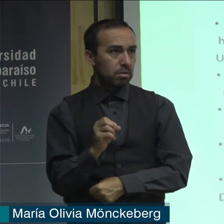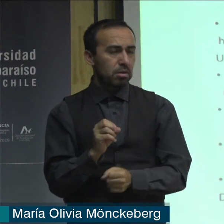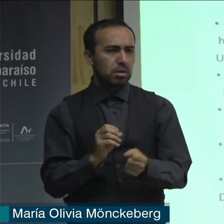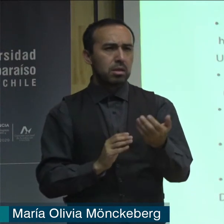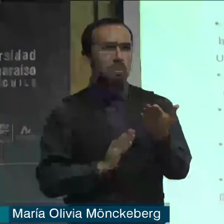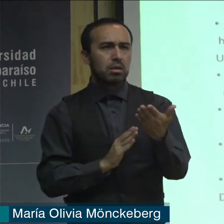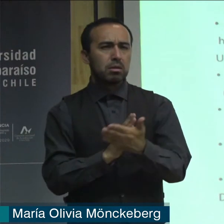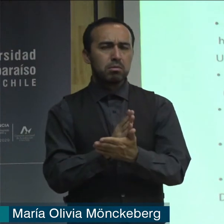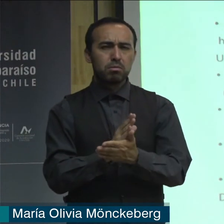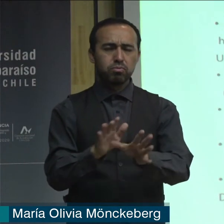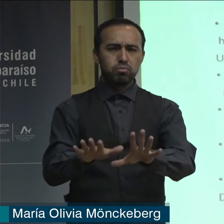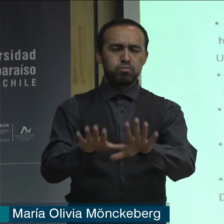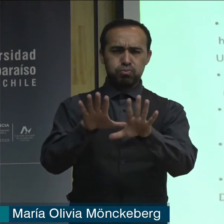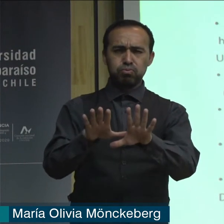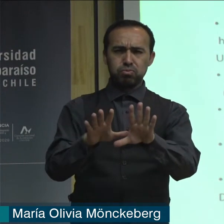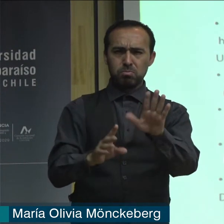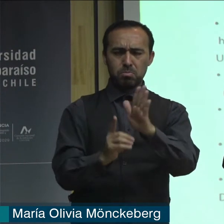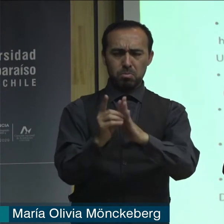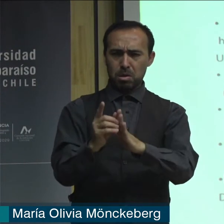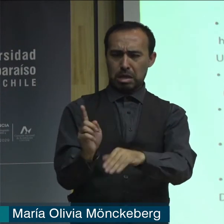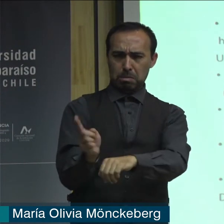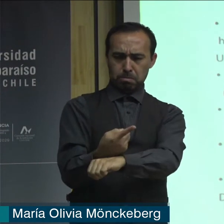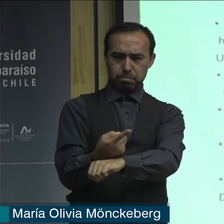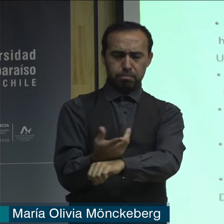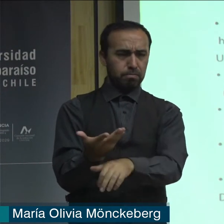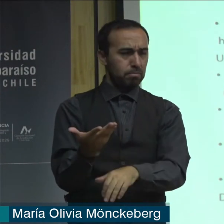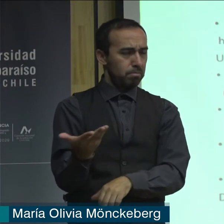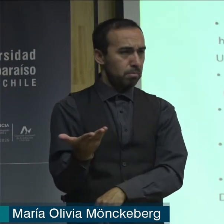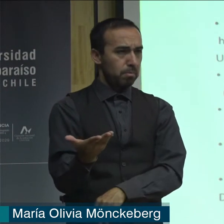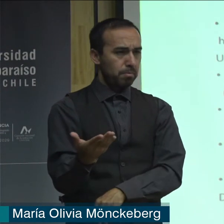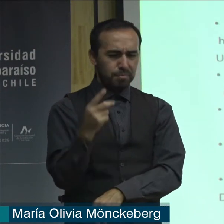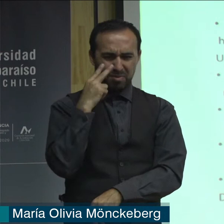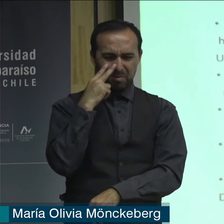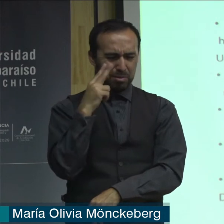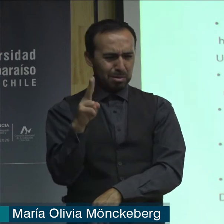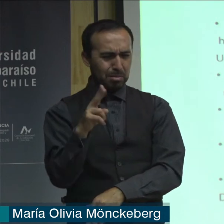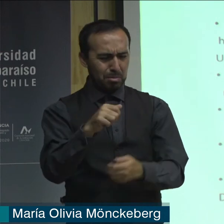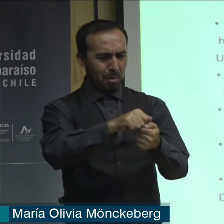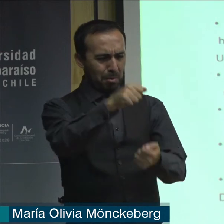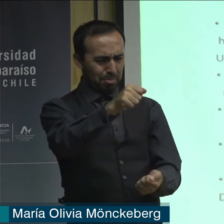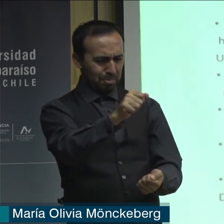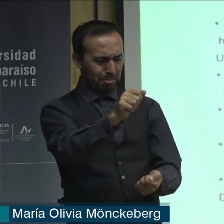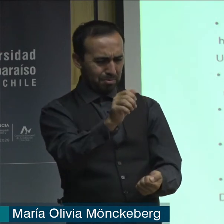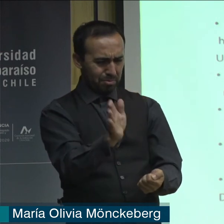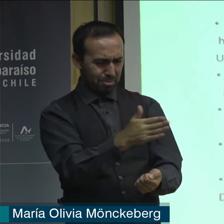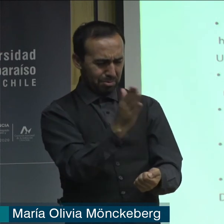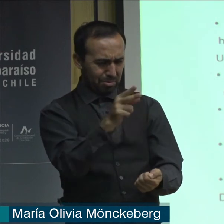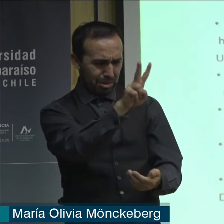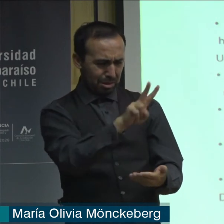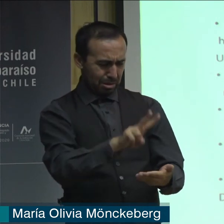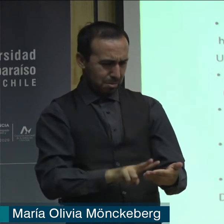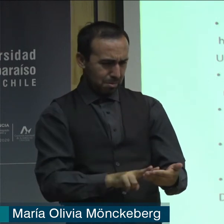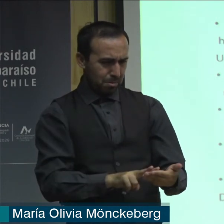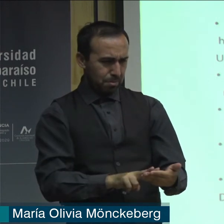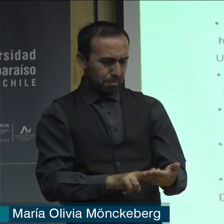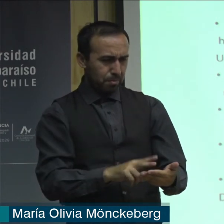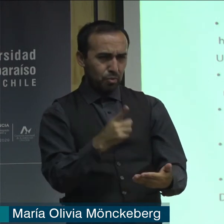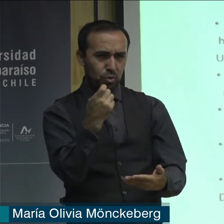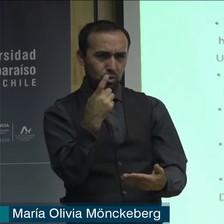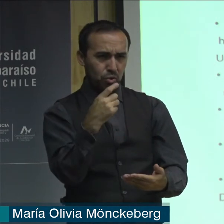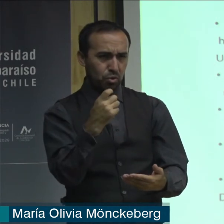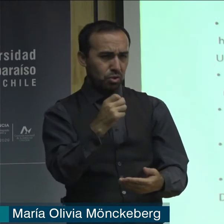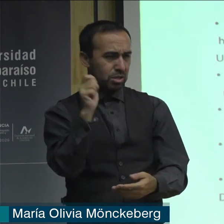gallos y media noche un día una novela nota de prensa justo en un día 11 de septiembre de 2020